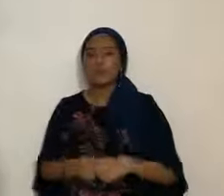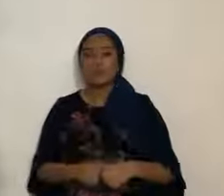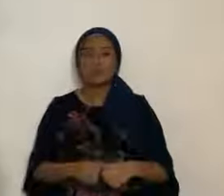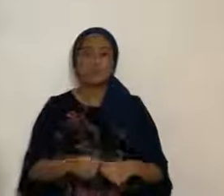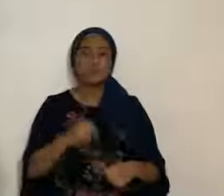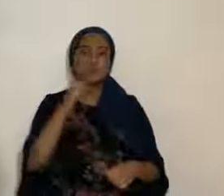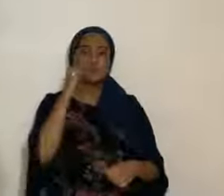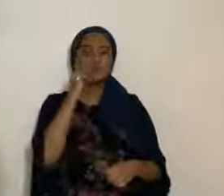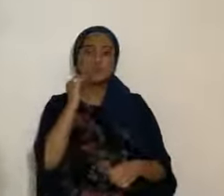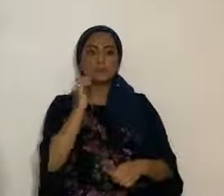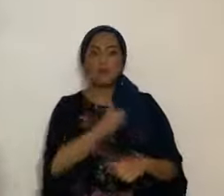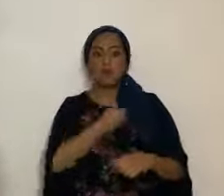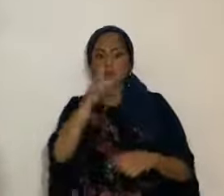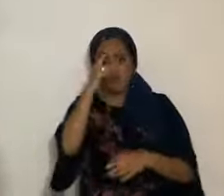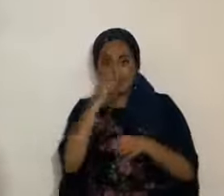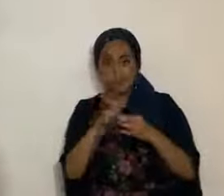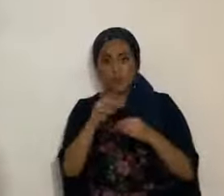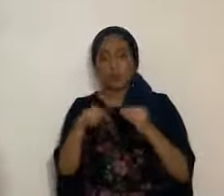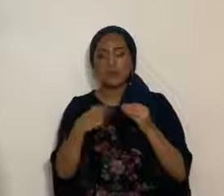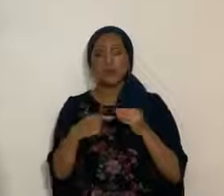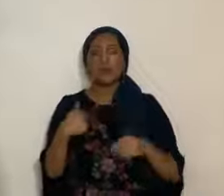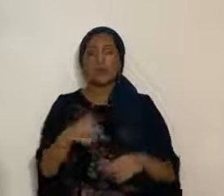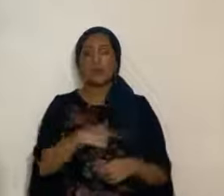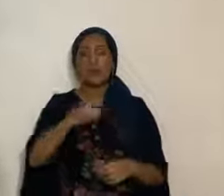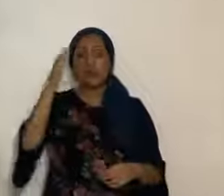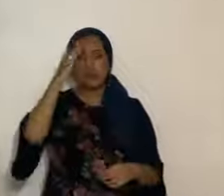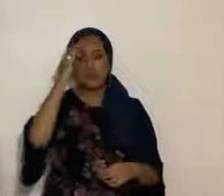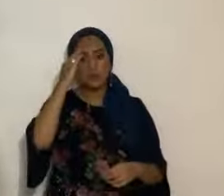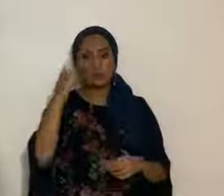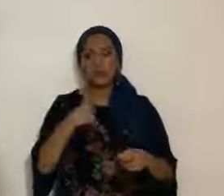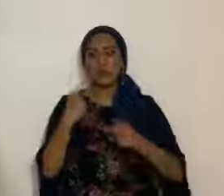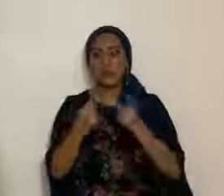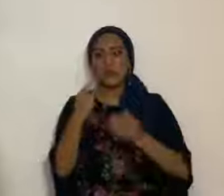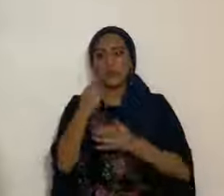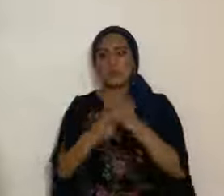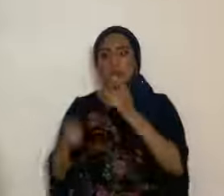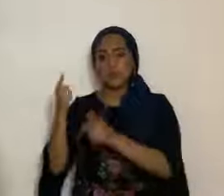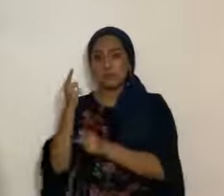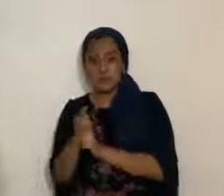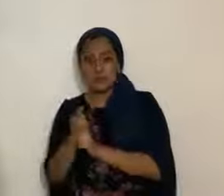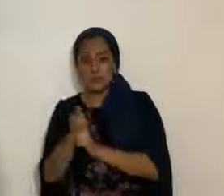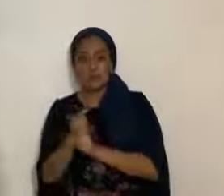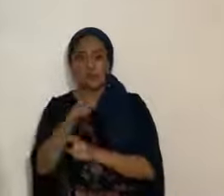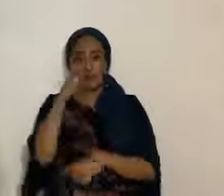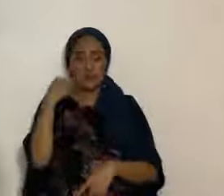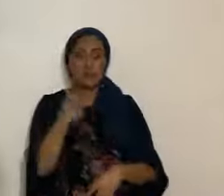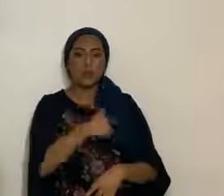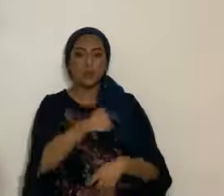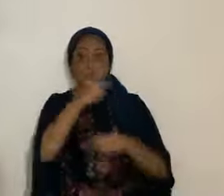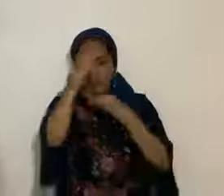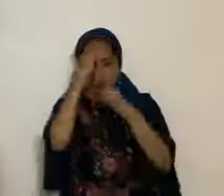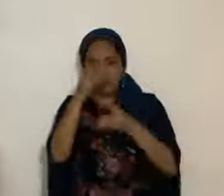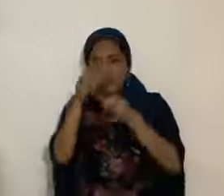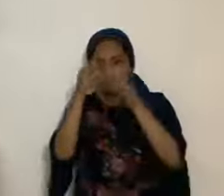fe, y es cuando estamos seguros que estamos haciendo lo correcto, porque estamos obedeciendo la voluntad del Padre